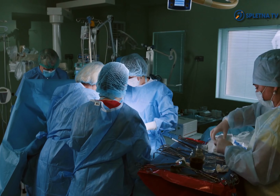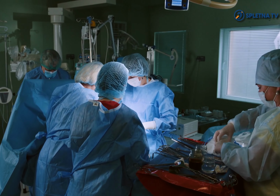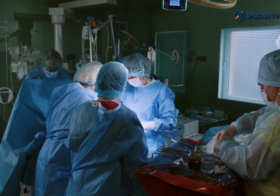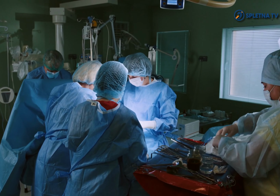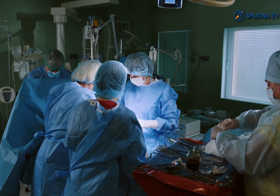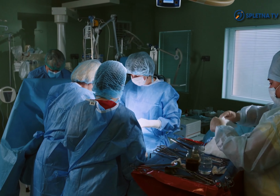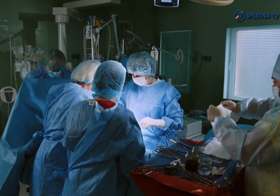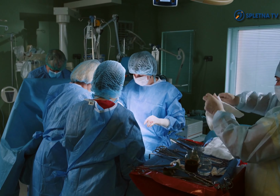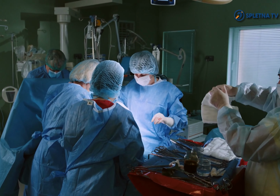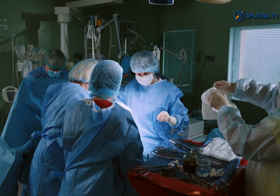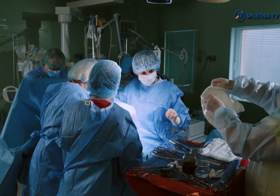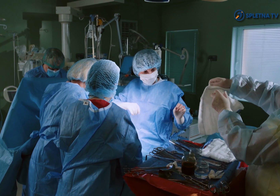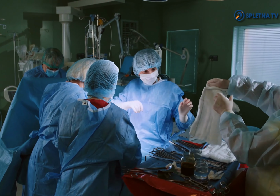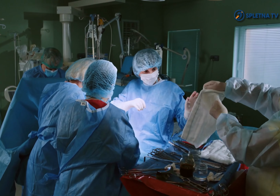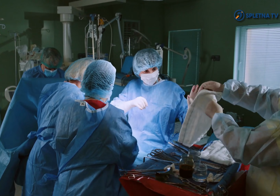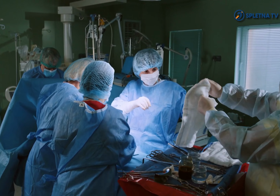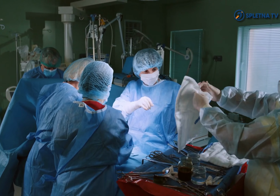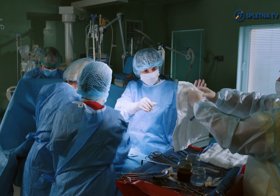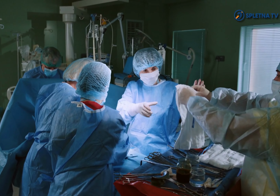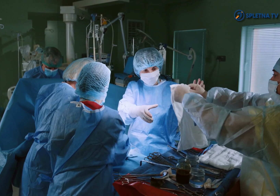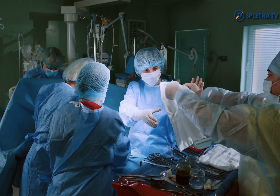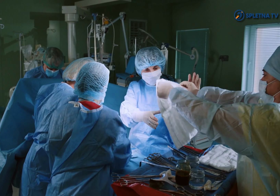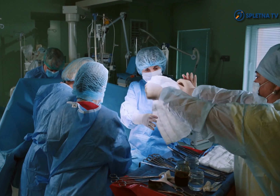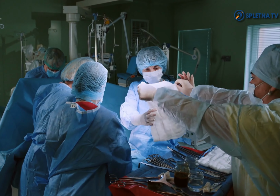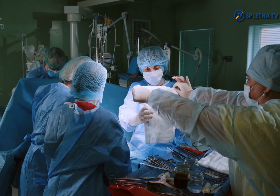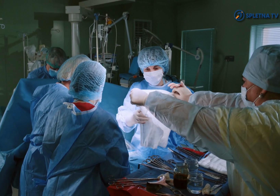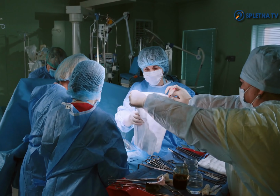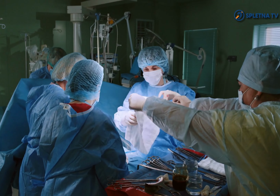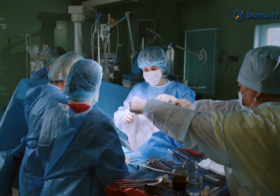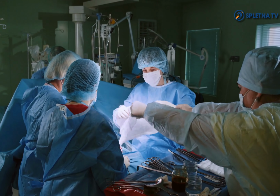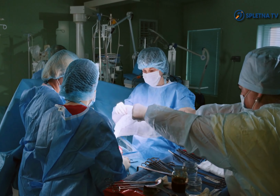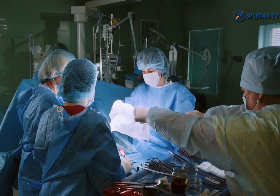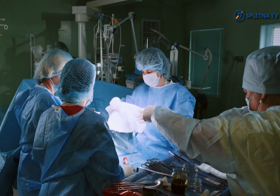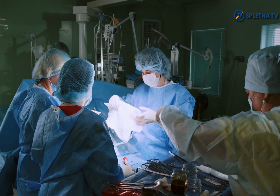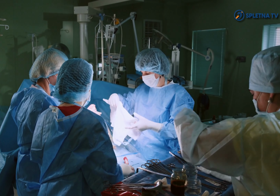morali takoj uspavati in nadaljevati z operacijo ter šivanjem.